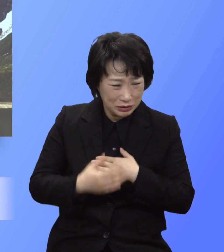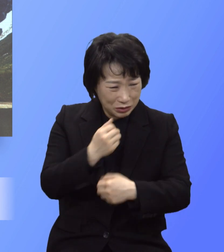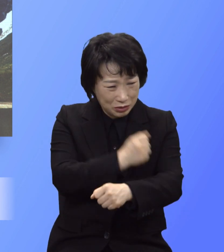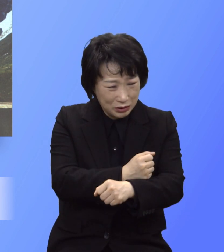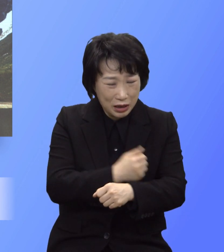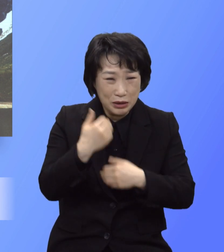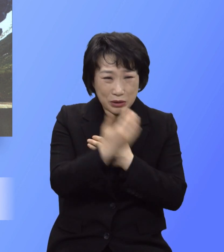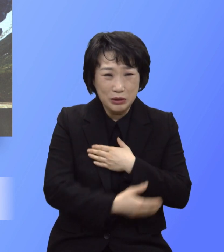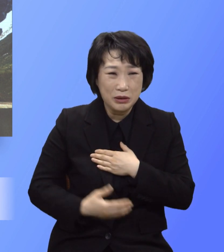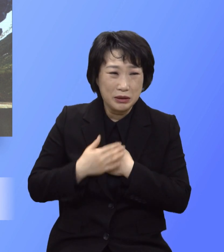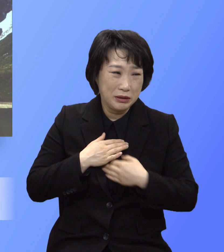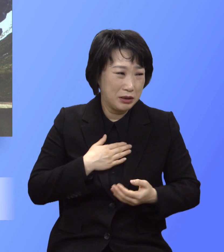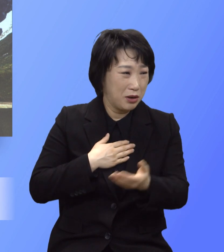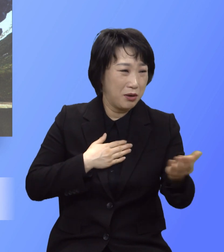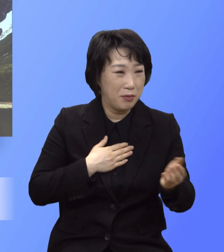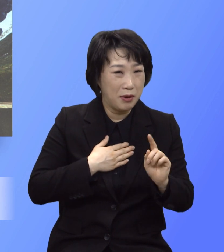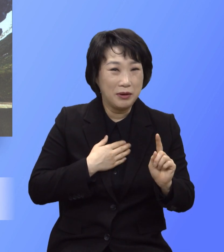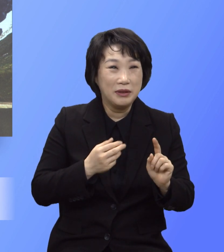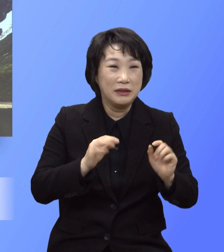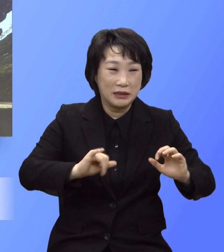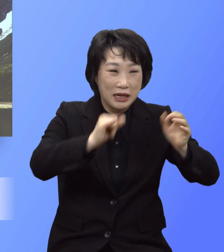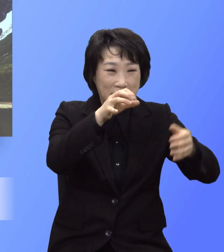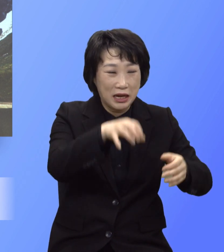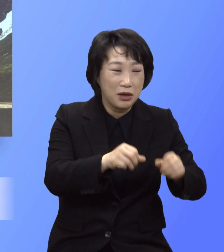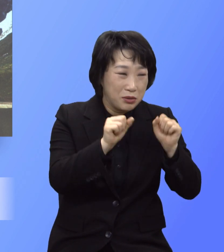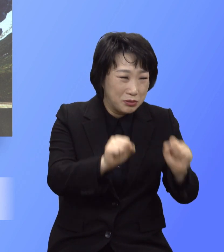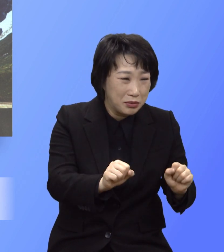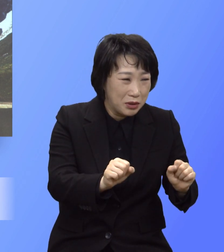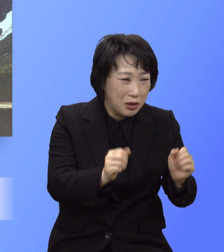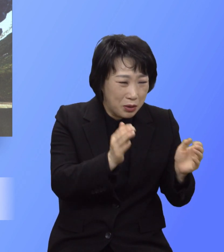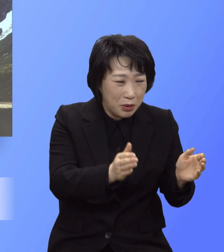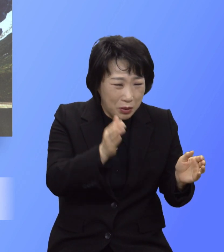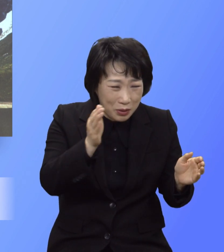육신이라도 세상에서 오래 더 살아보려고